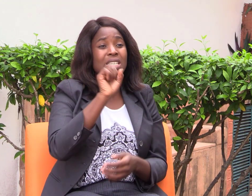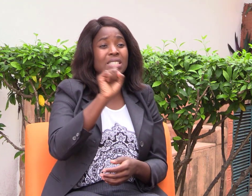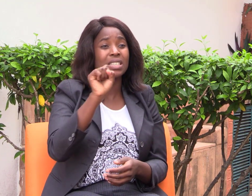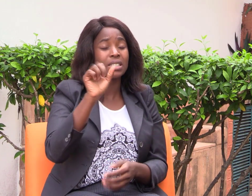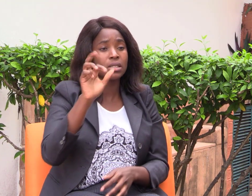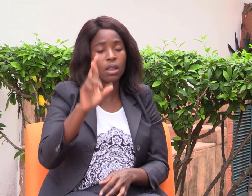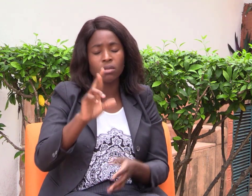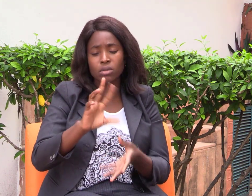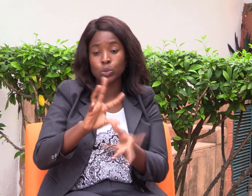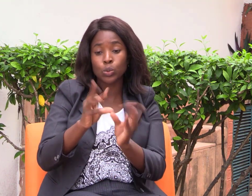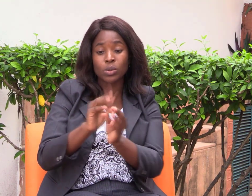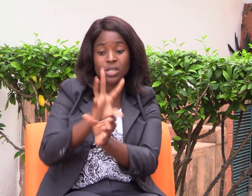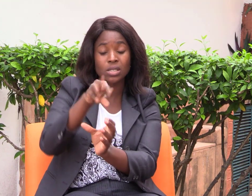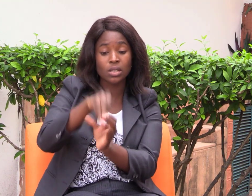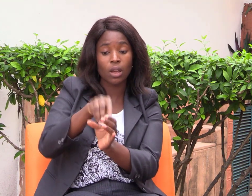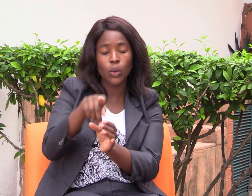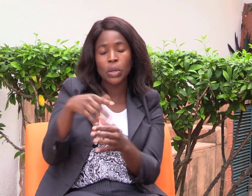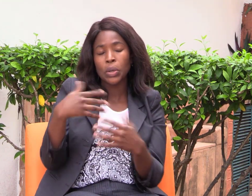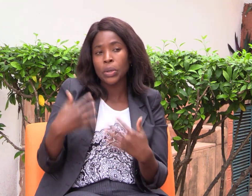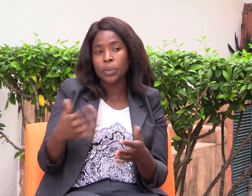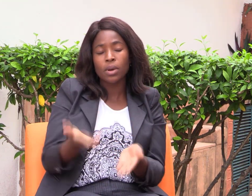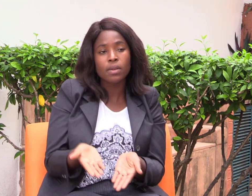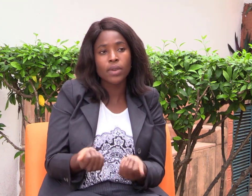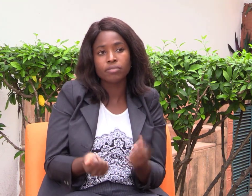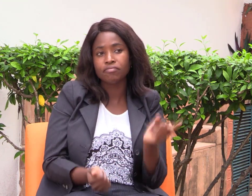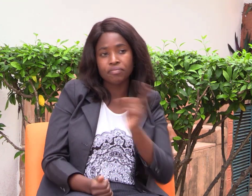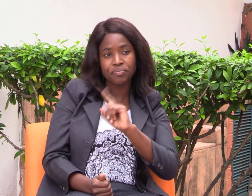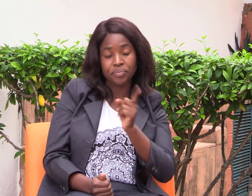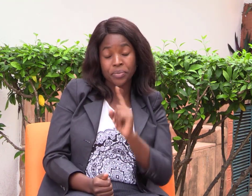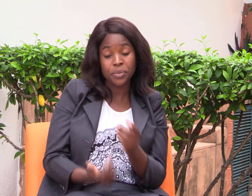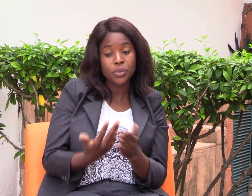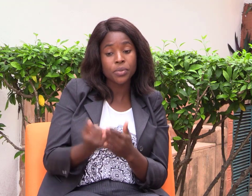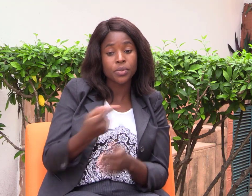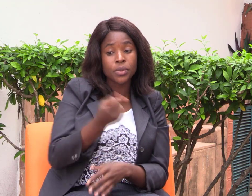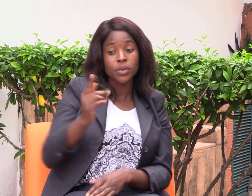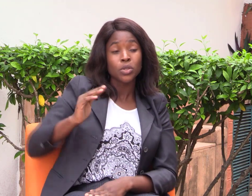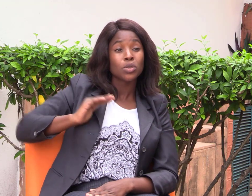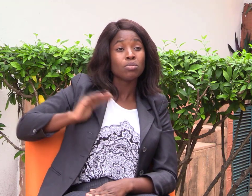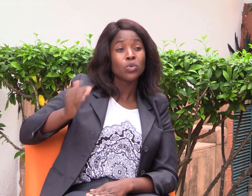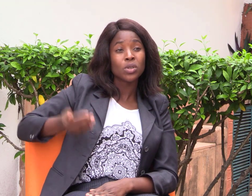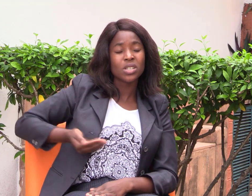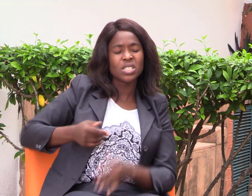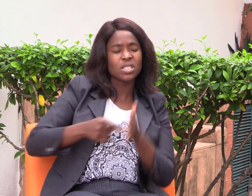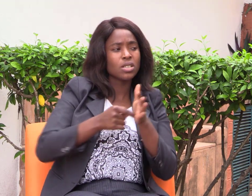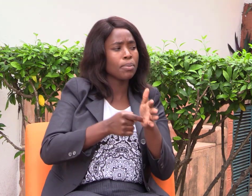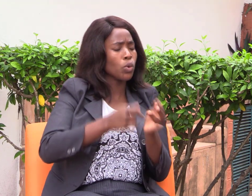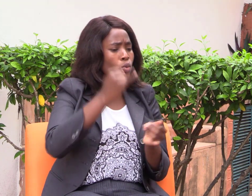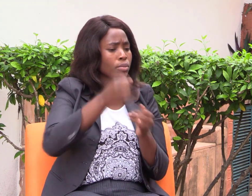deve ter filhos e que é para falar sobre o HIV, falar de outras doenças, não tem sido fácil.